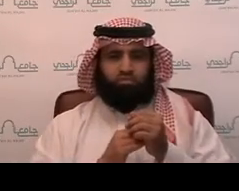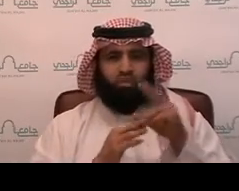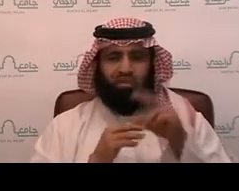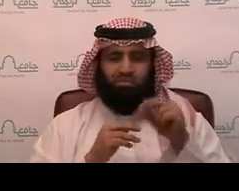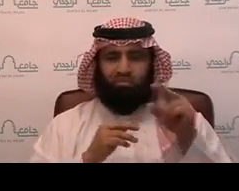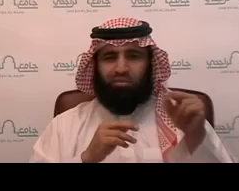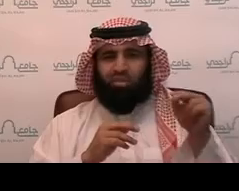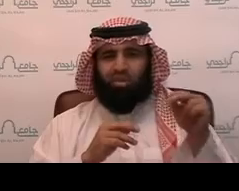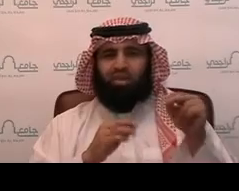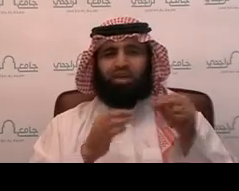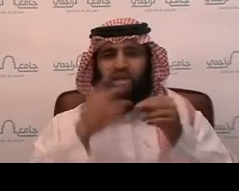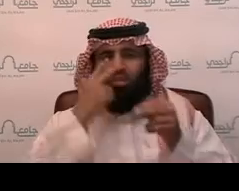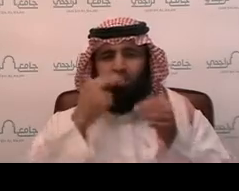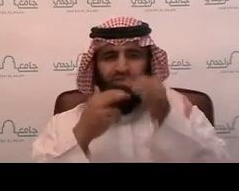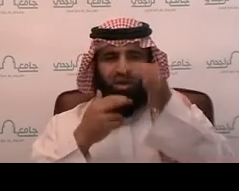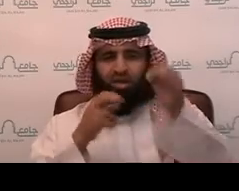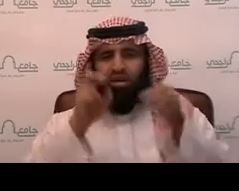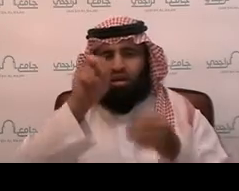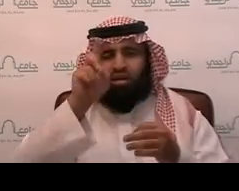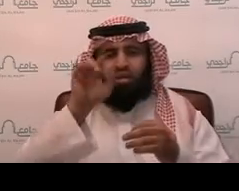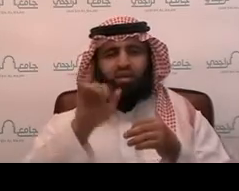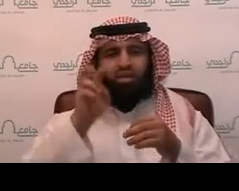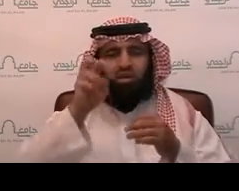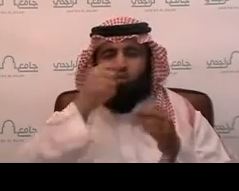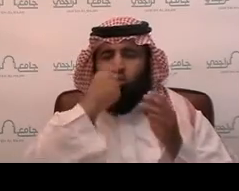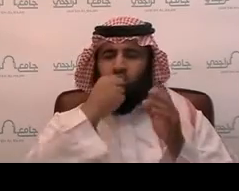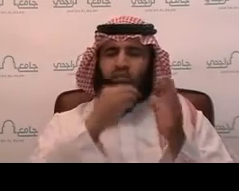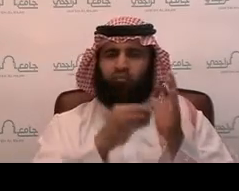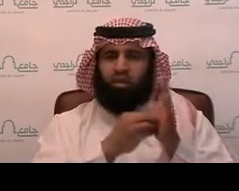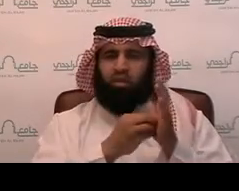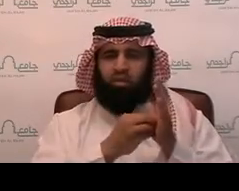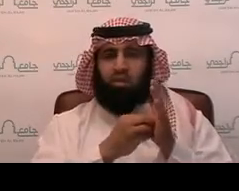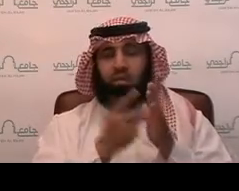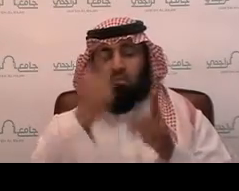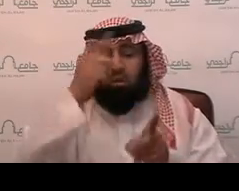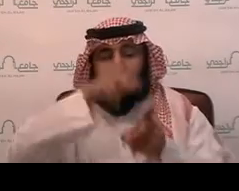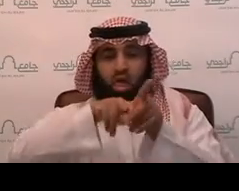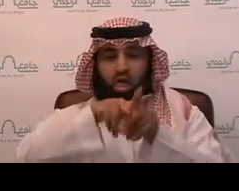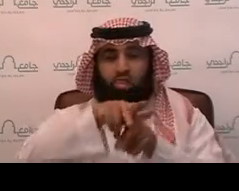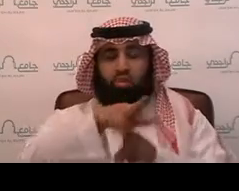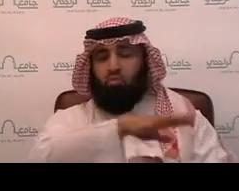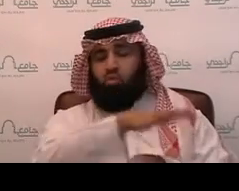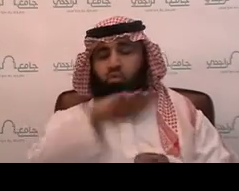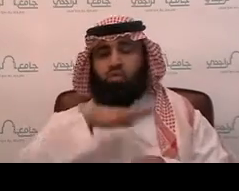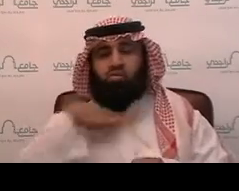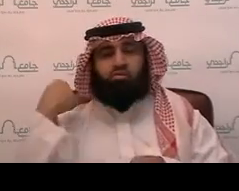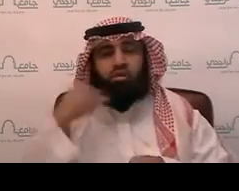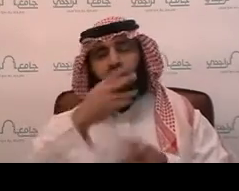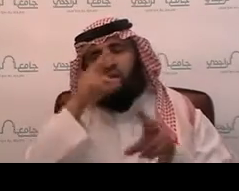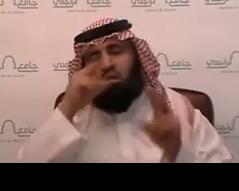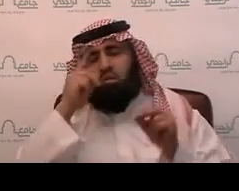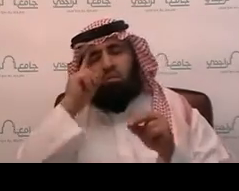يأتيهم بأسنا بياتا وهم نائمون، أو أمن أهل القرى أن يأتيهم بأسنا ضحى